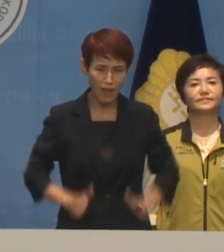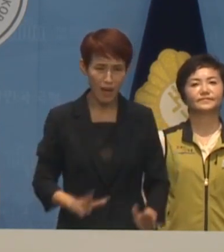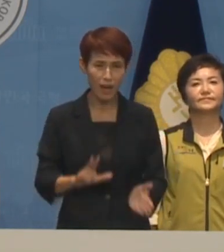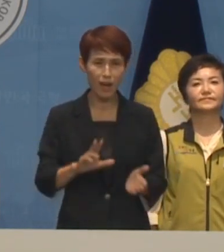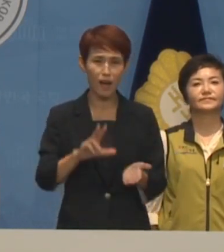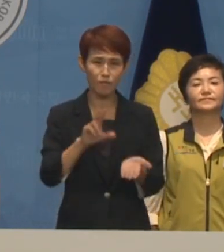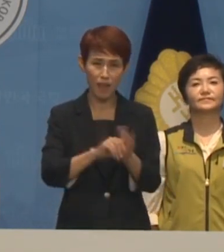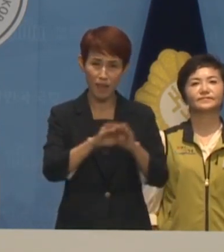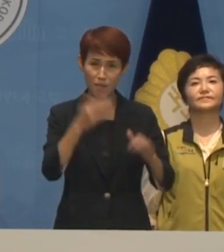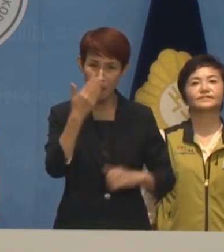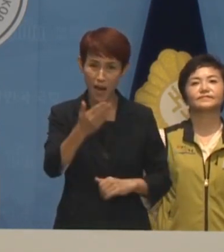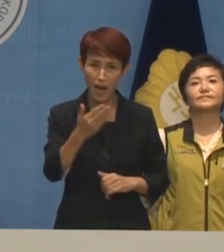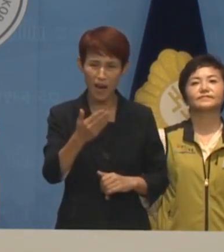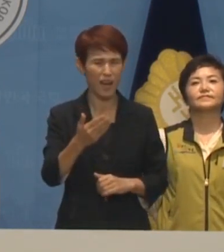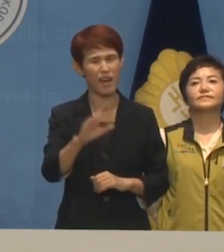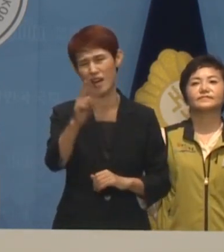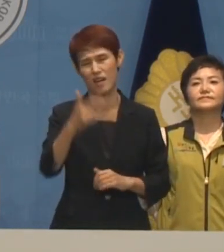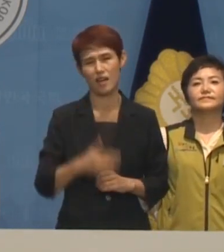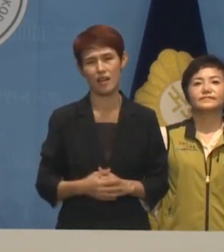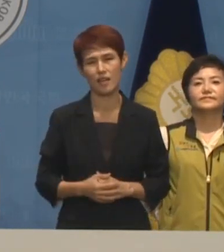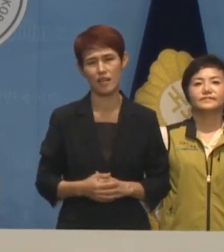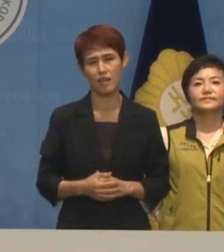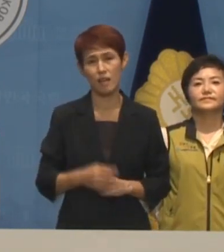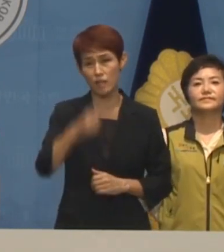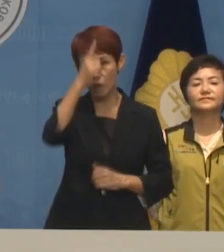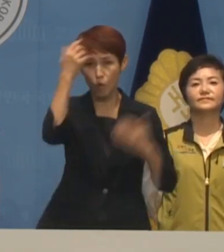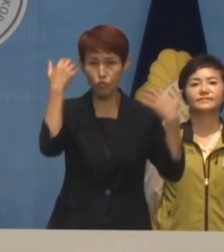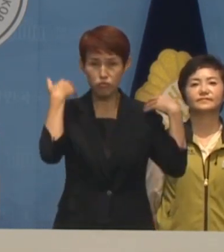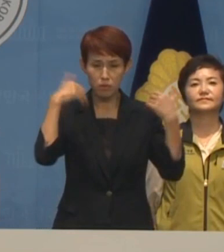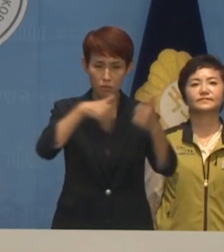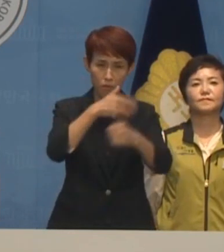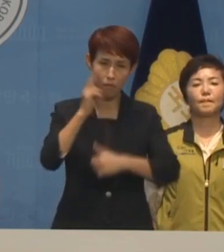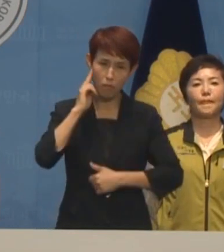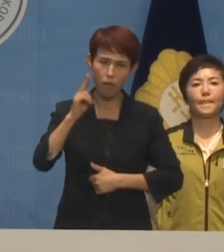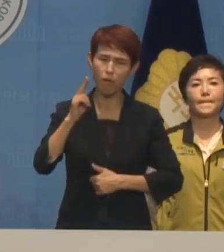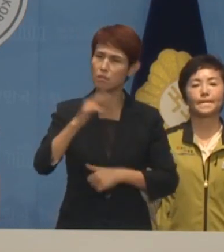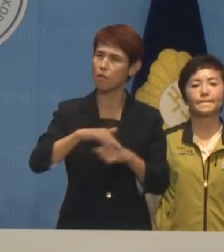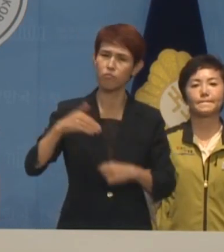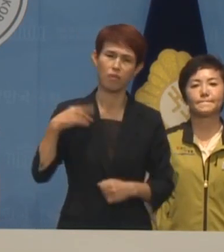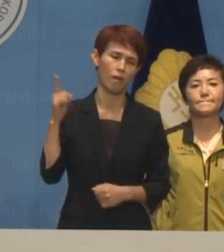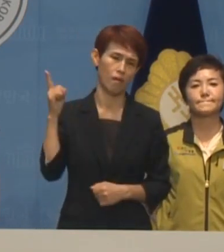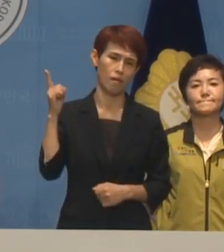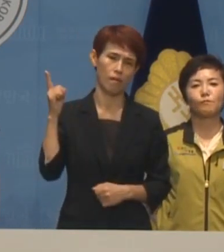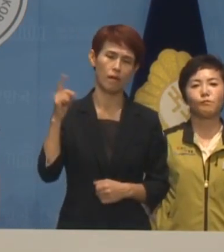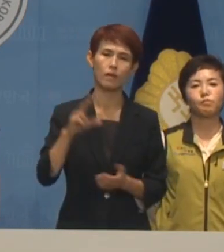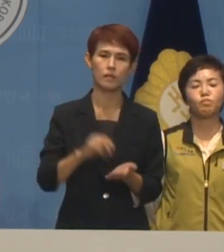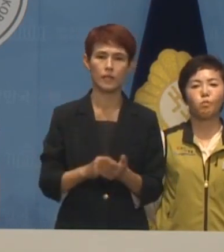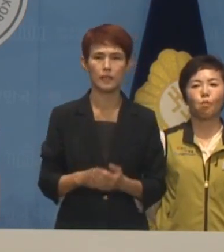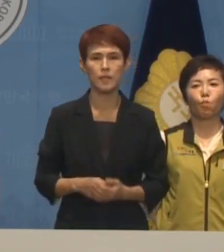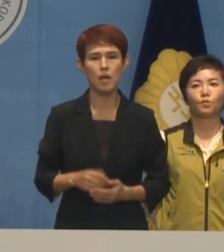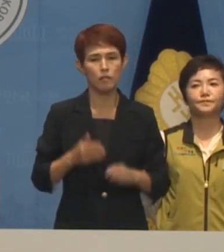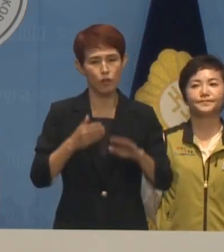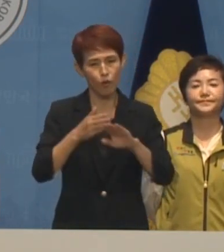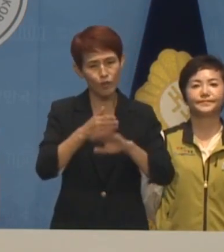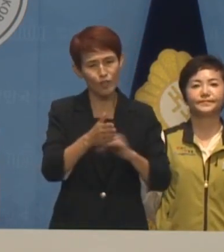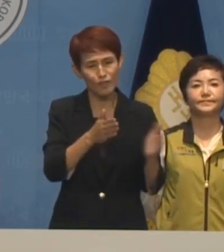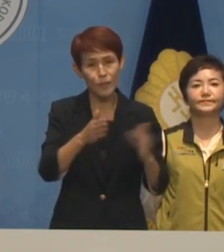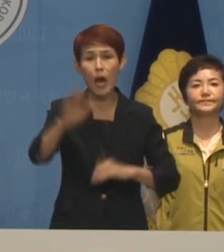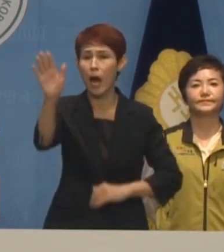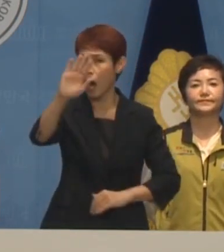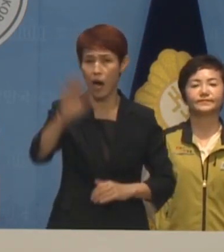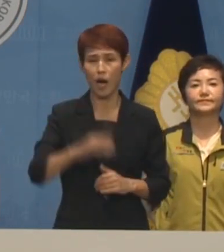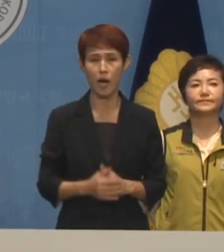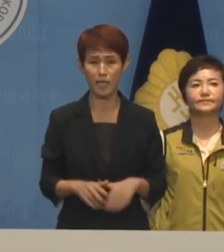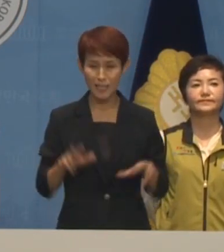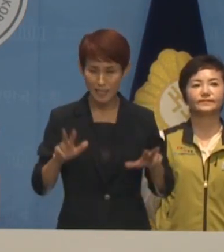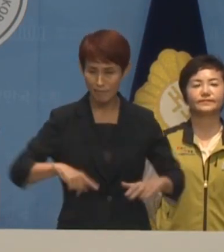그러나 아직까지도 정부와 기업은 현재의 심각성을 깨닫지 못하는 것 같습니다. 앞으로 천천히 준비해야 하는 것이 아니라